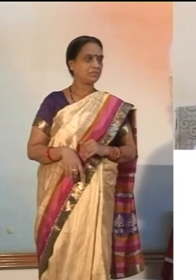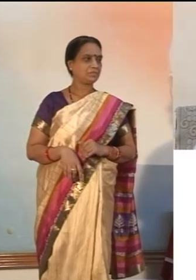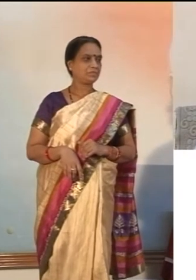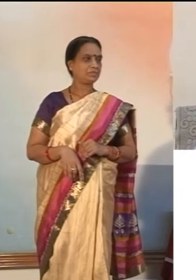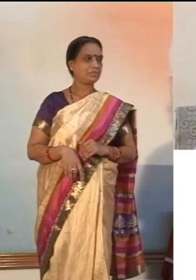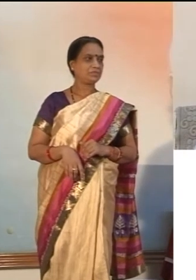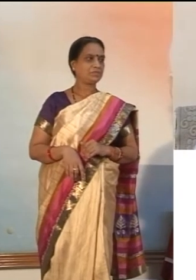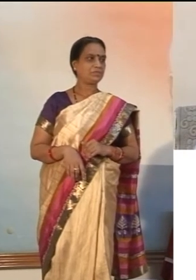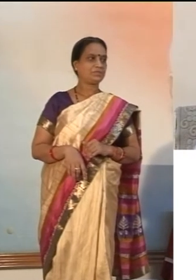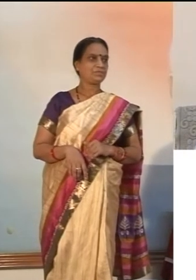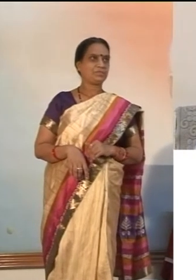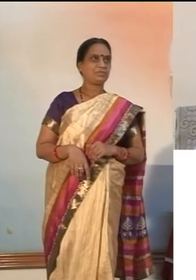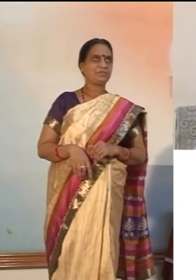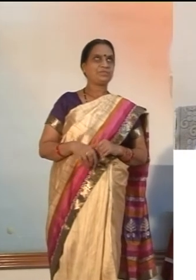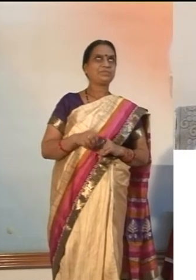वो सर्व गुणों के